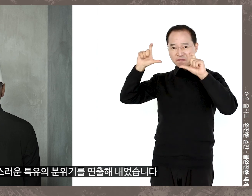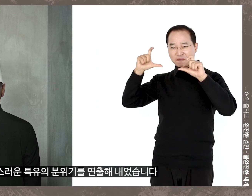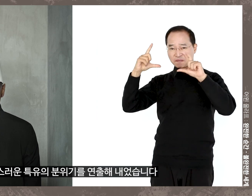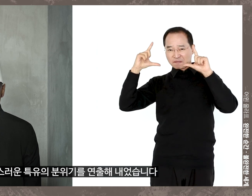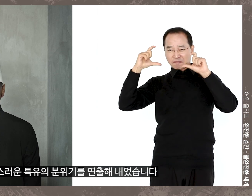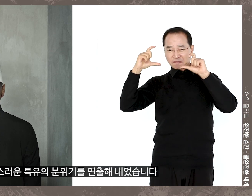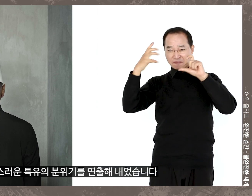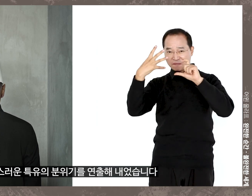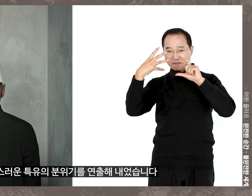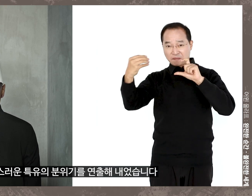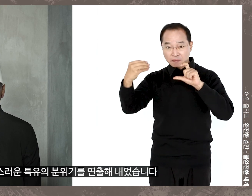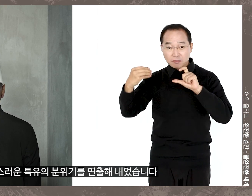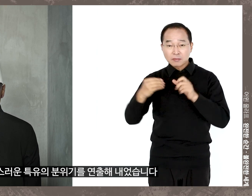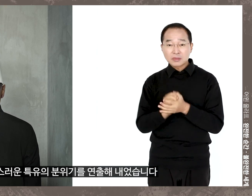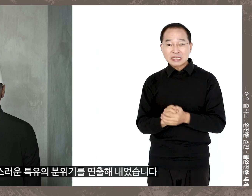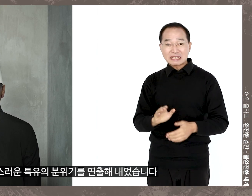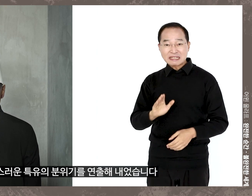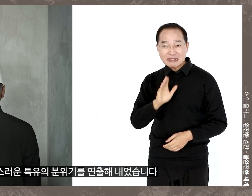신비스러운